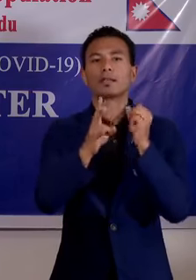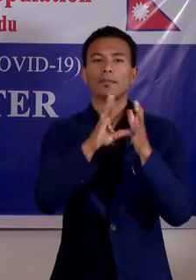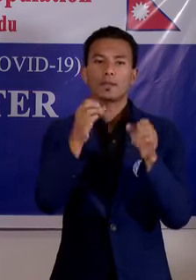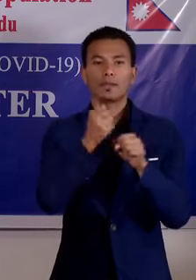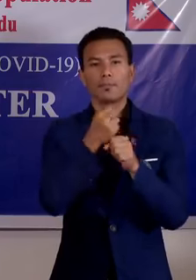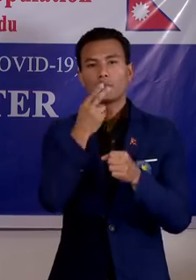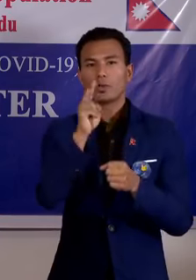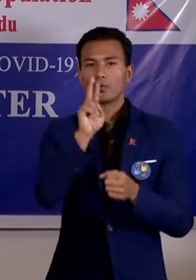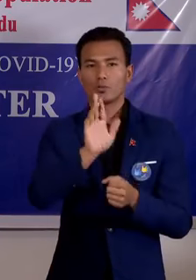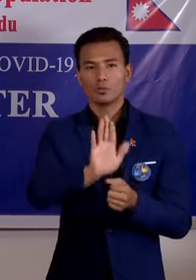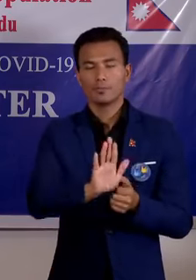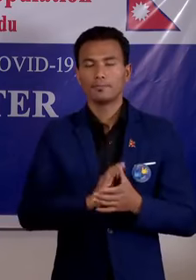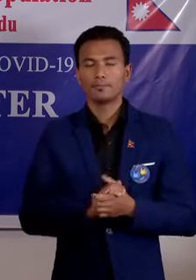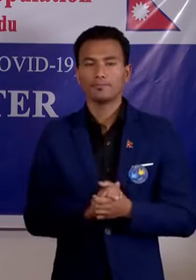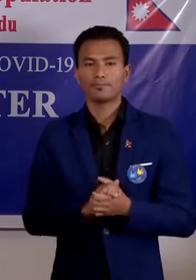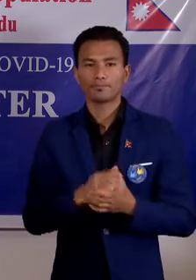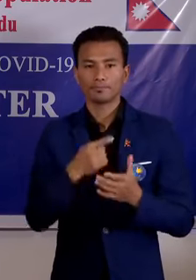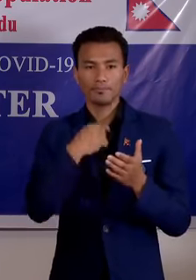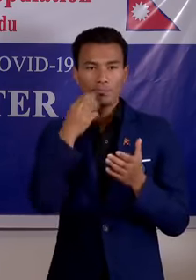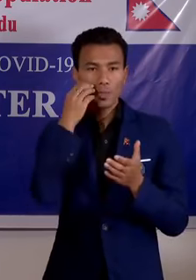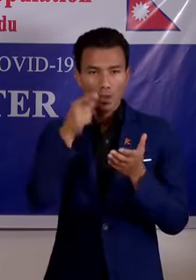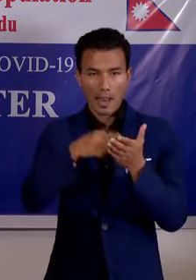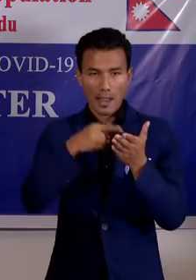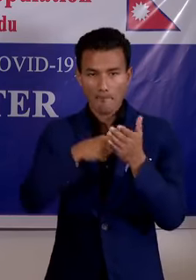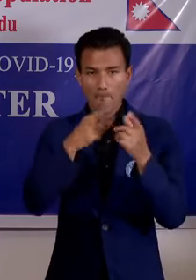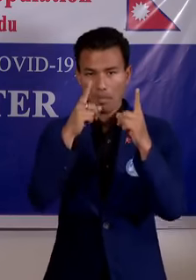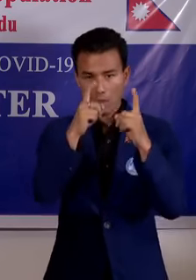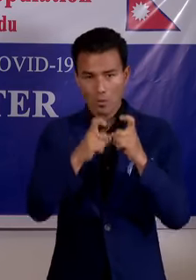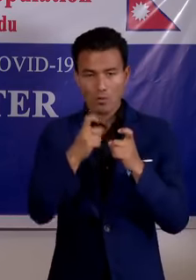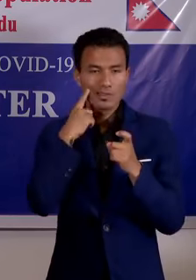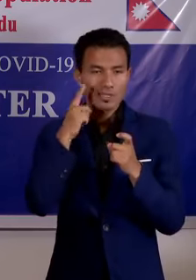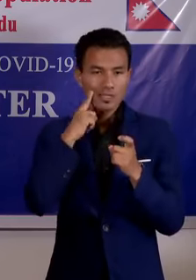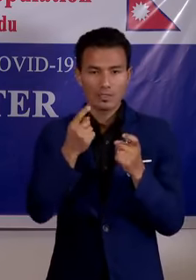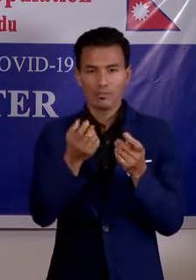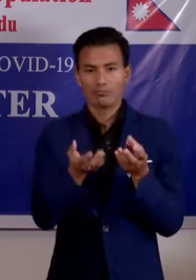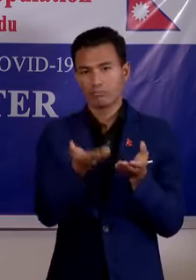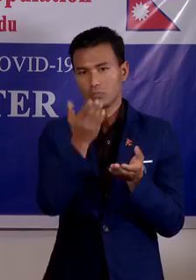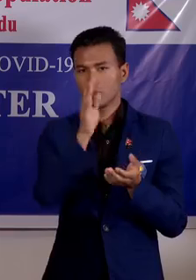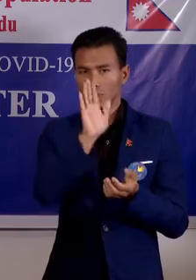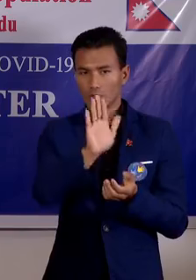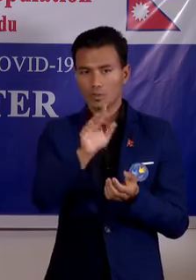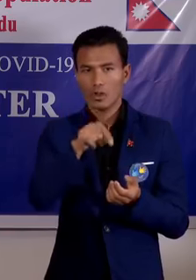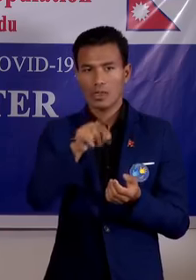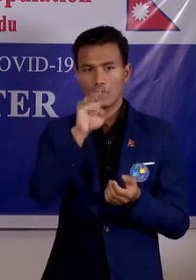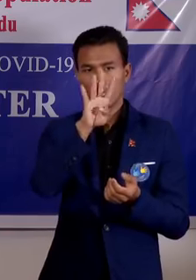छ। हाम्रो एप्लिकेसन डाउनलोड गर्ने संख्या दिन प्रतिदिन बढिरहेको छ, अहिले